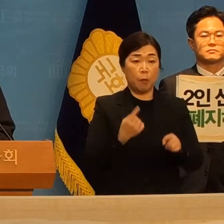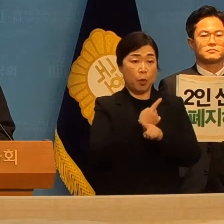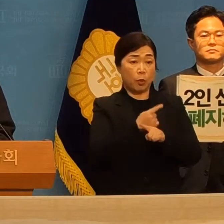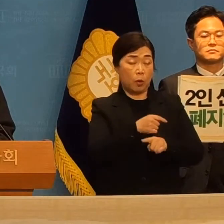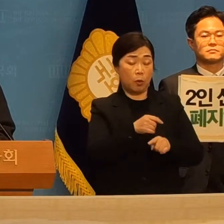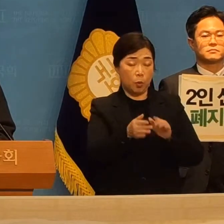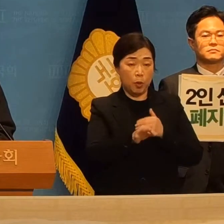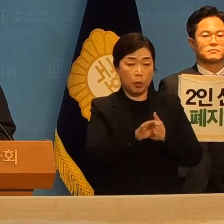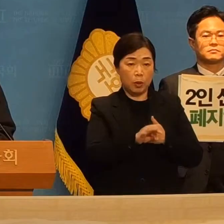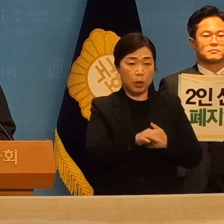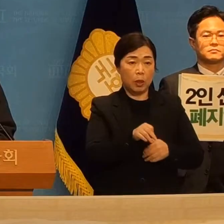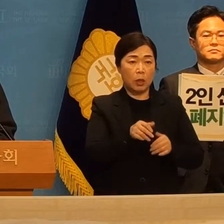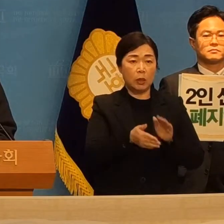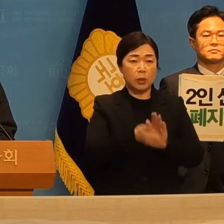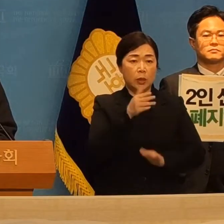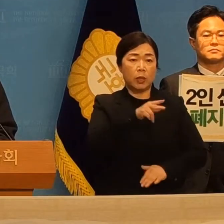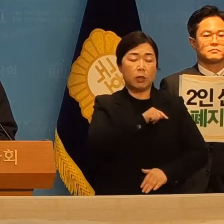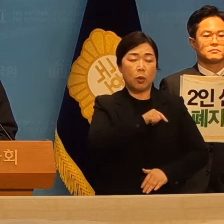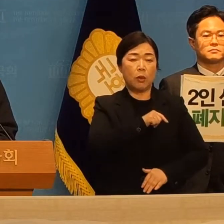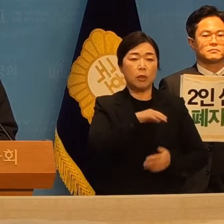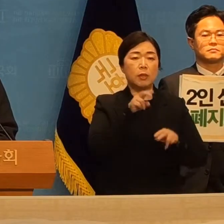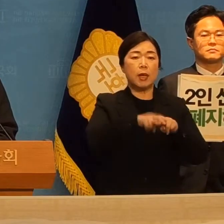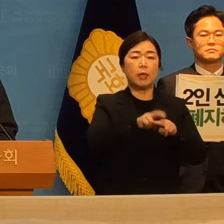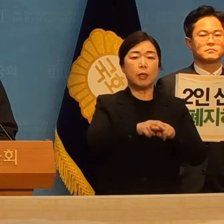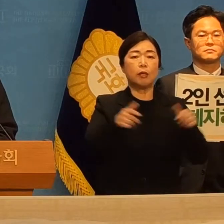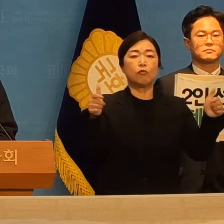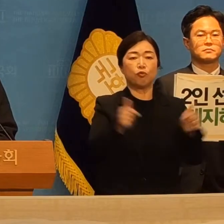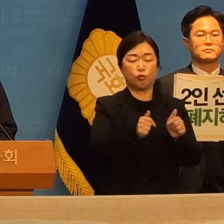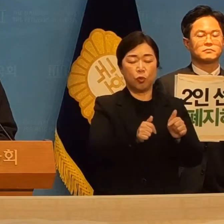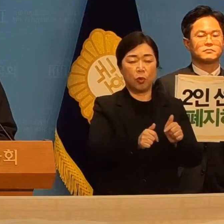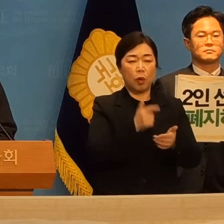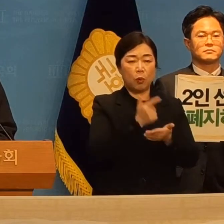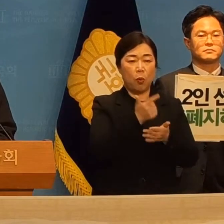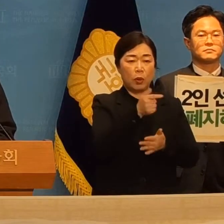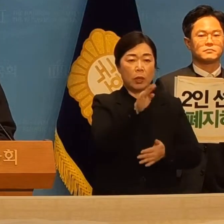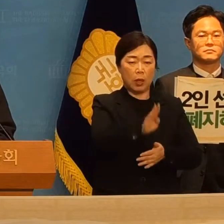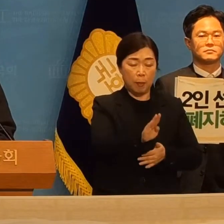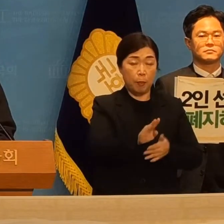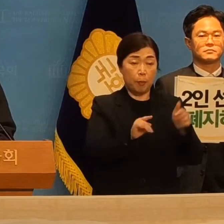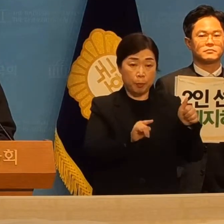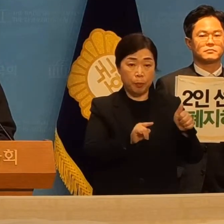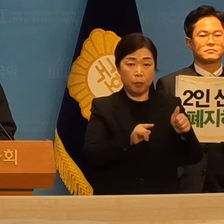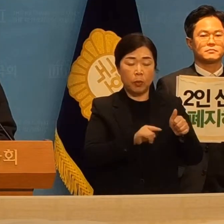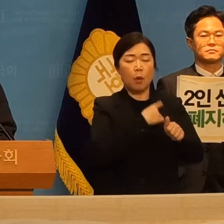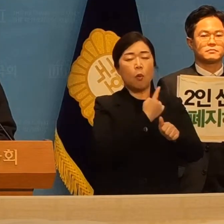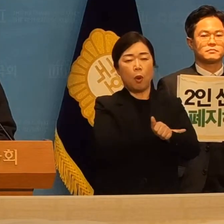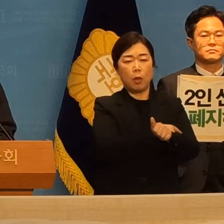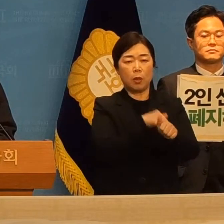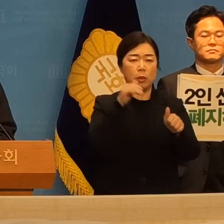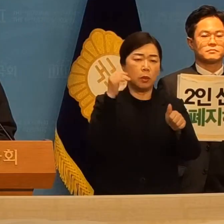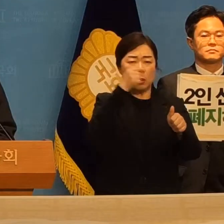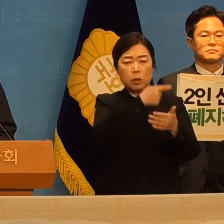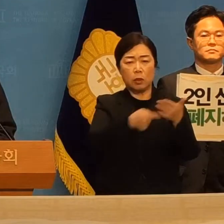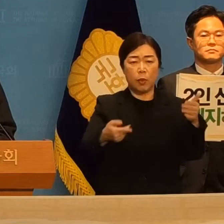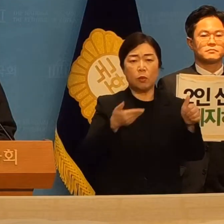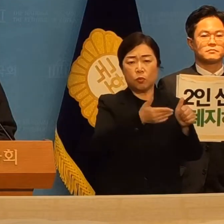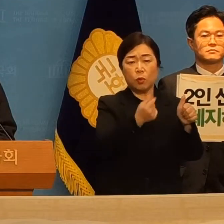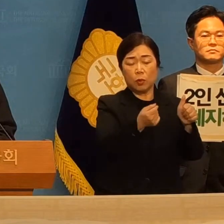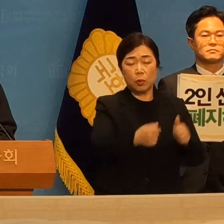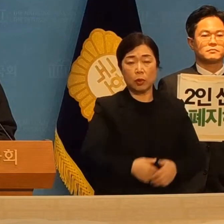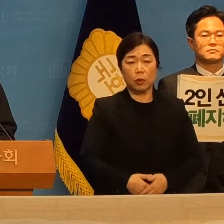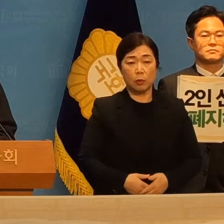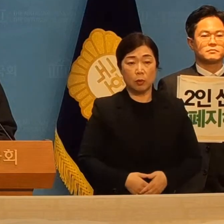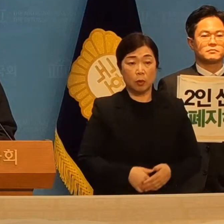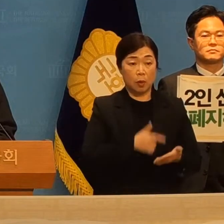의석이 한석 축소됩니다. 노원갑 주민의 권익을 급작스레 침해하는 안이 될 것입니다. 특히 노원에는 없던